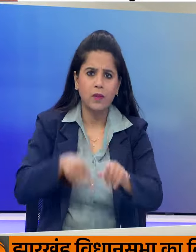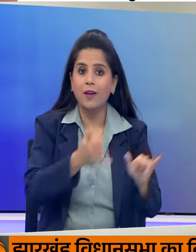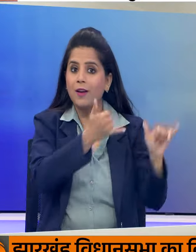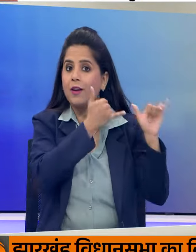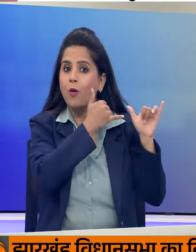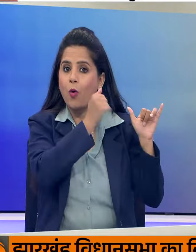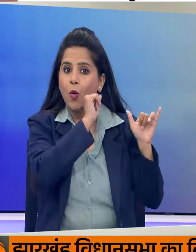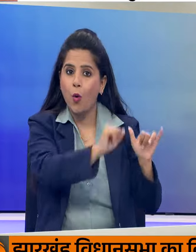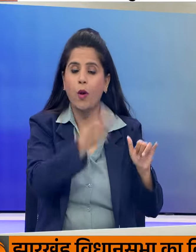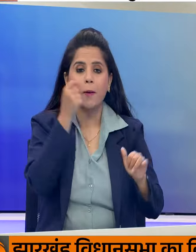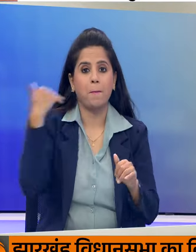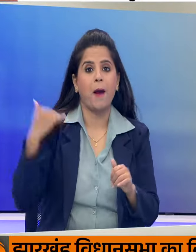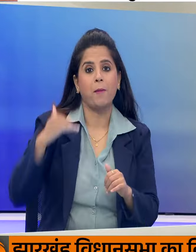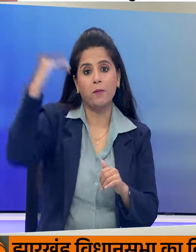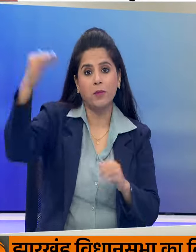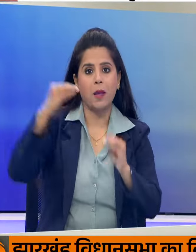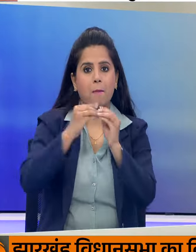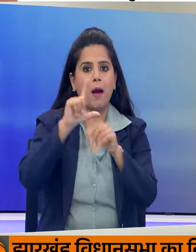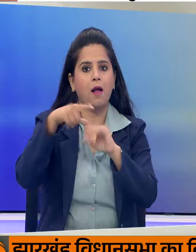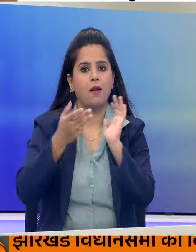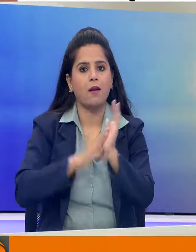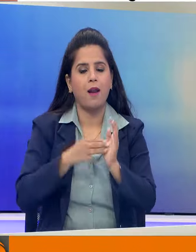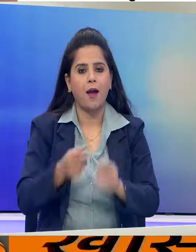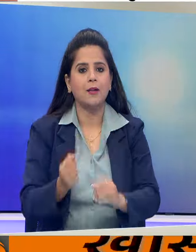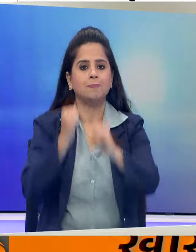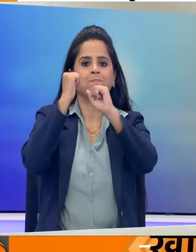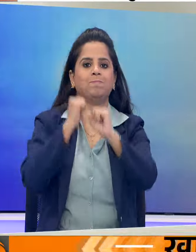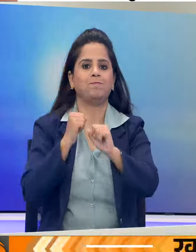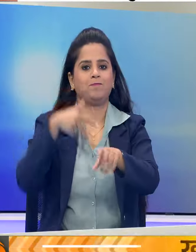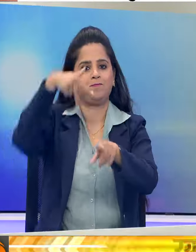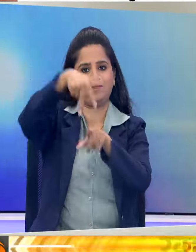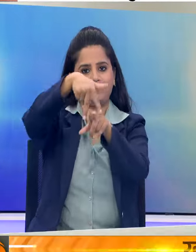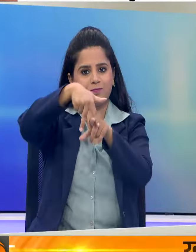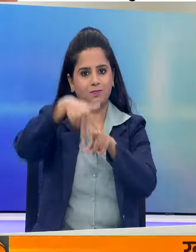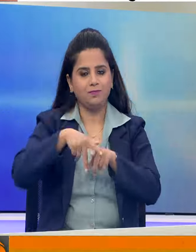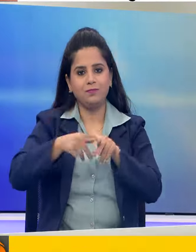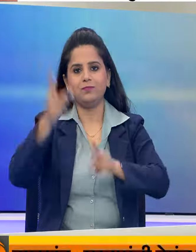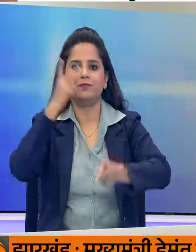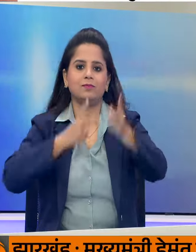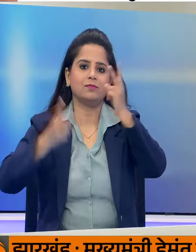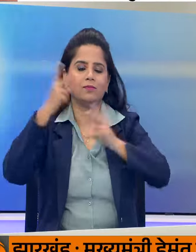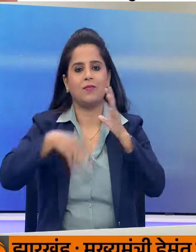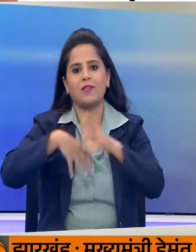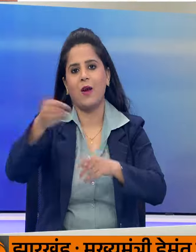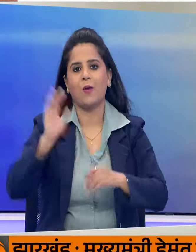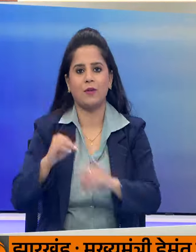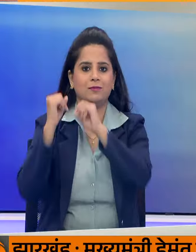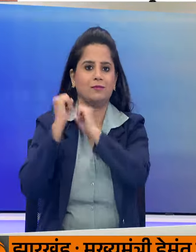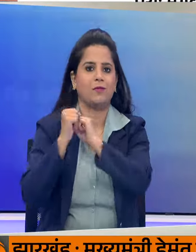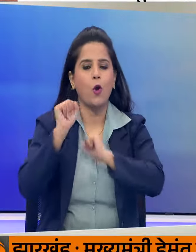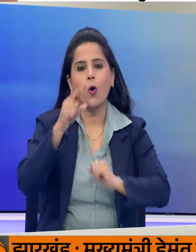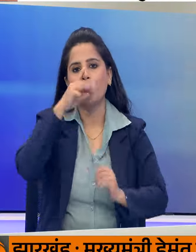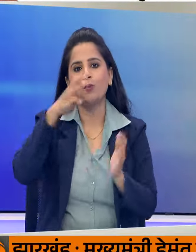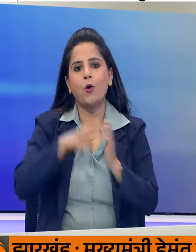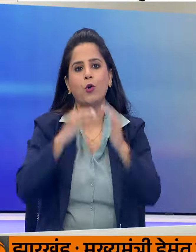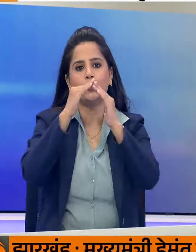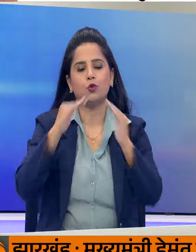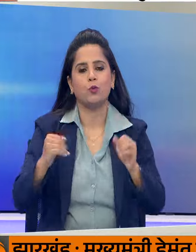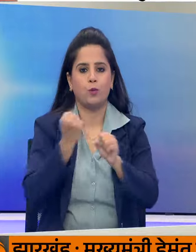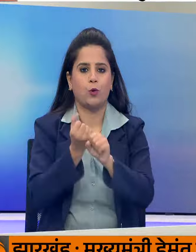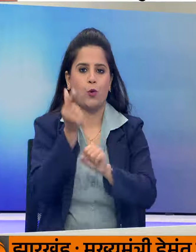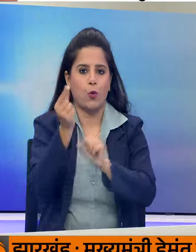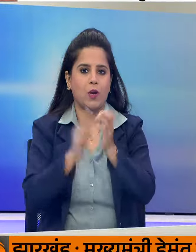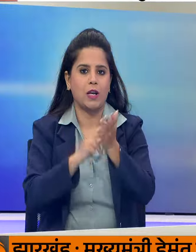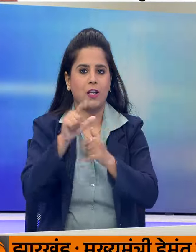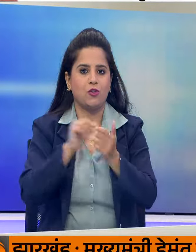कृष्ण और बड़े भाई बलराम रथ पर सवार होकर नगर भ्रमण के लिए निकलते हैं और अपनी मौसी के घर गुंडीचा मंदिर